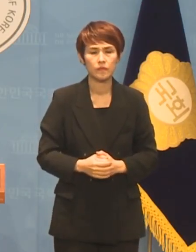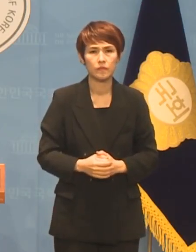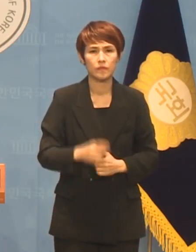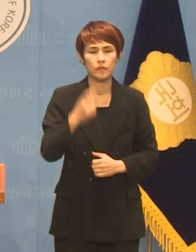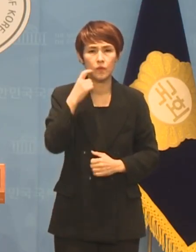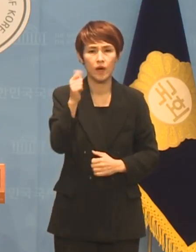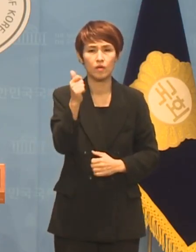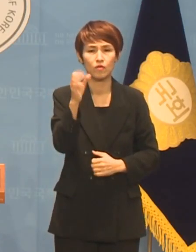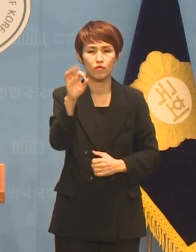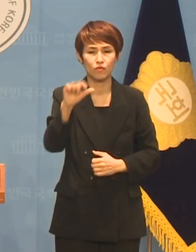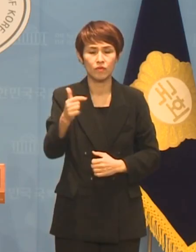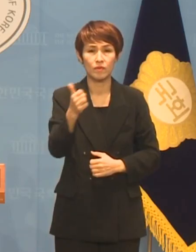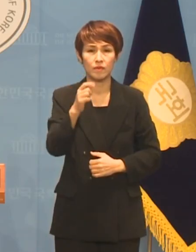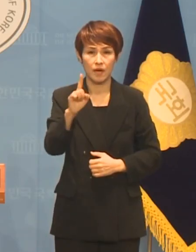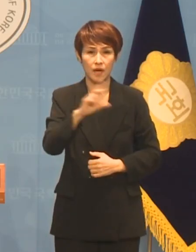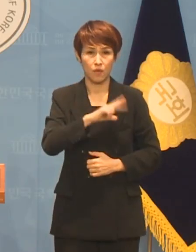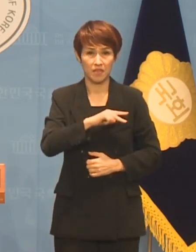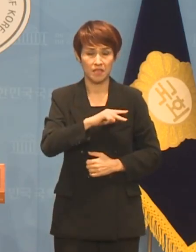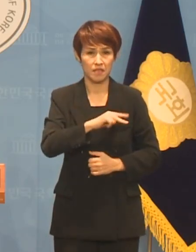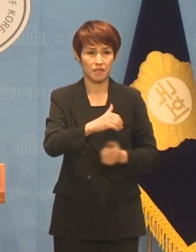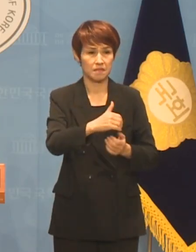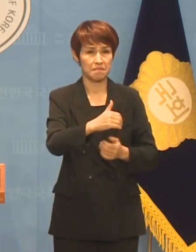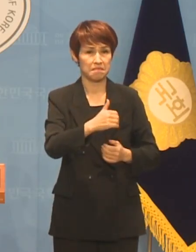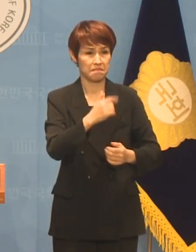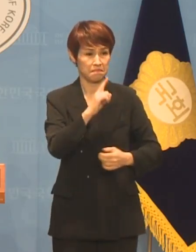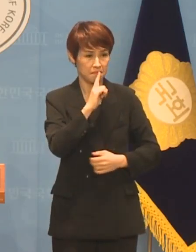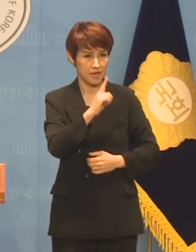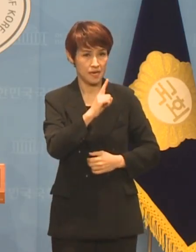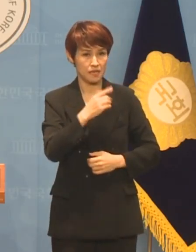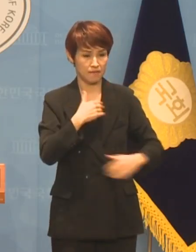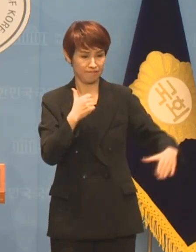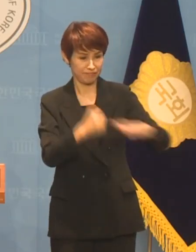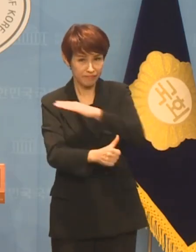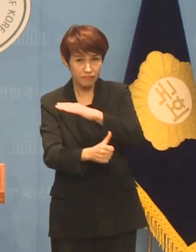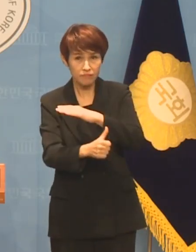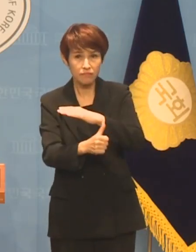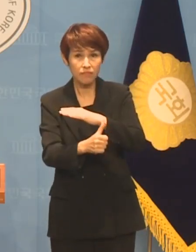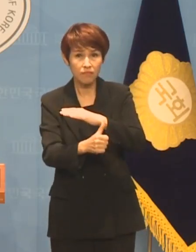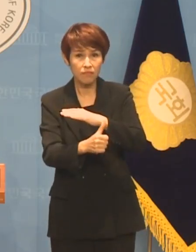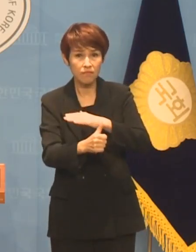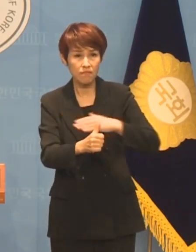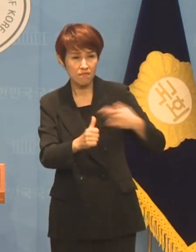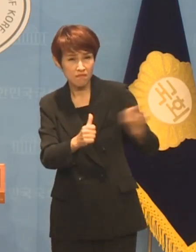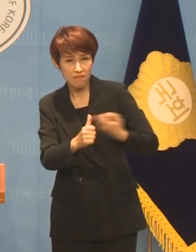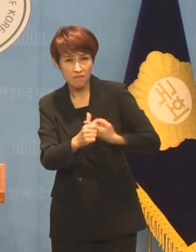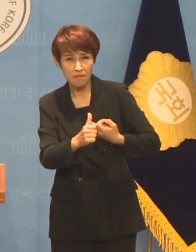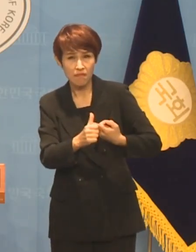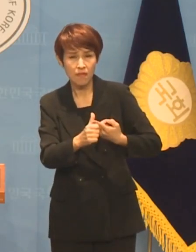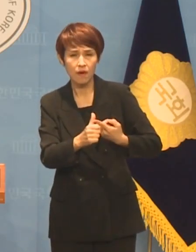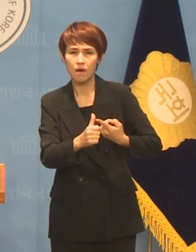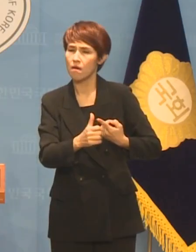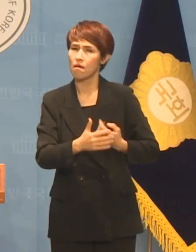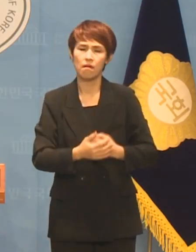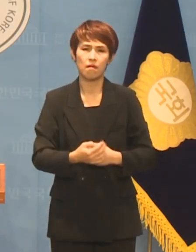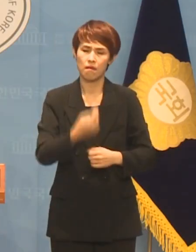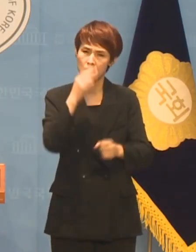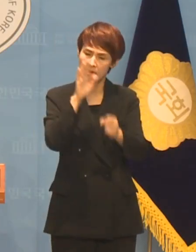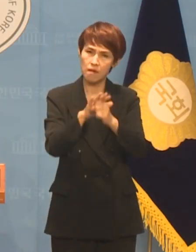황운하 의원이 어제 제기한 저에 대한 마타도 역시 황당하기 짝이